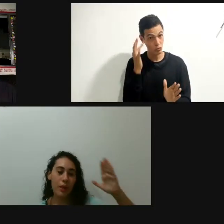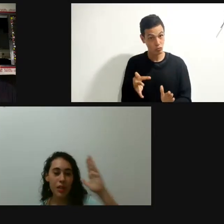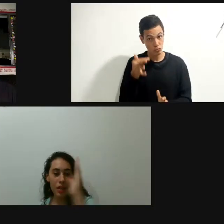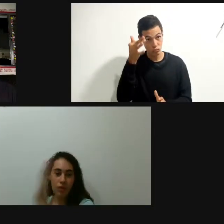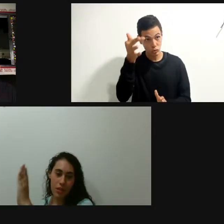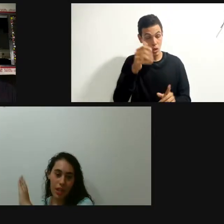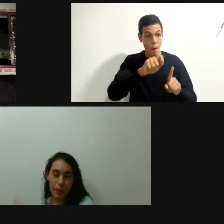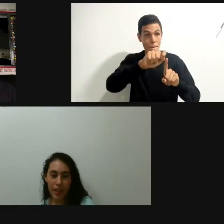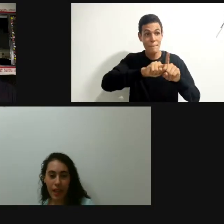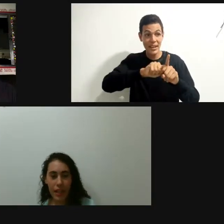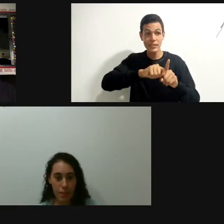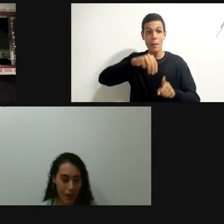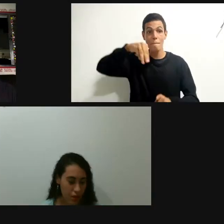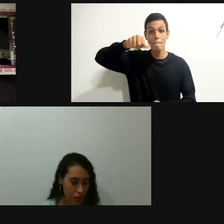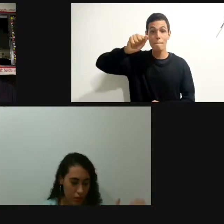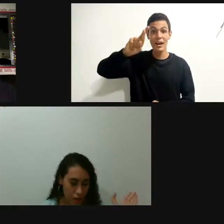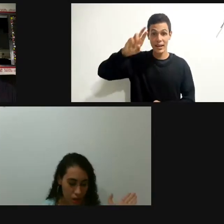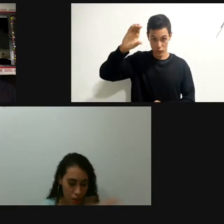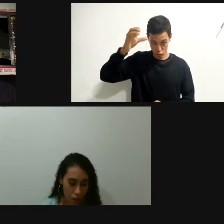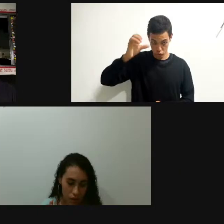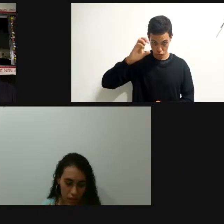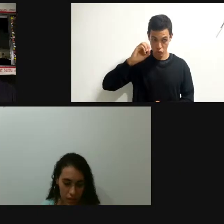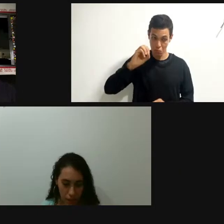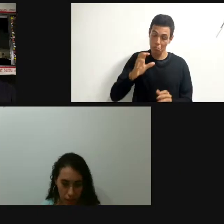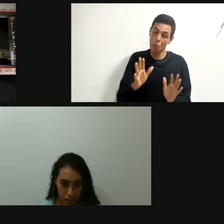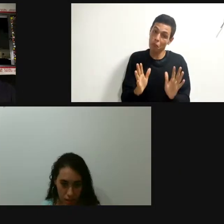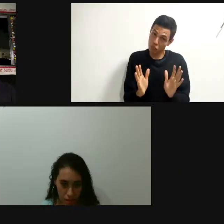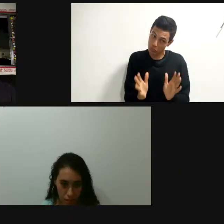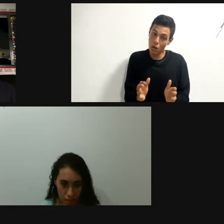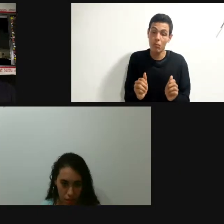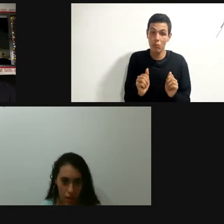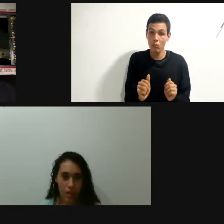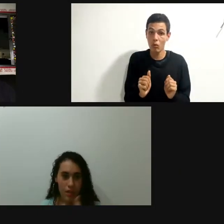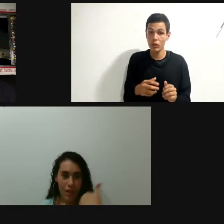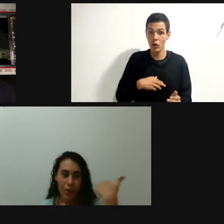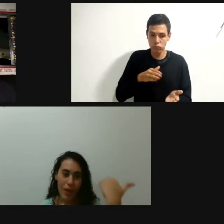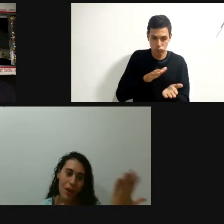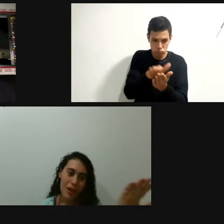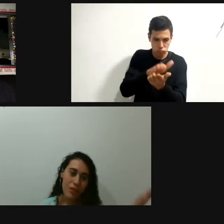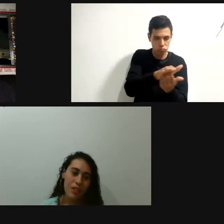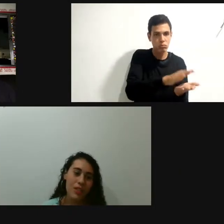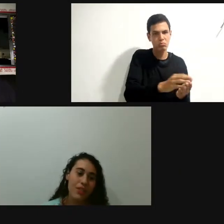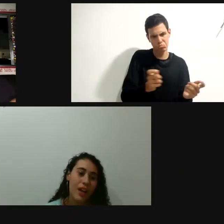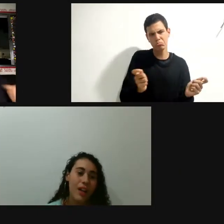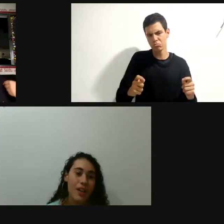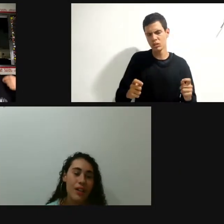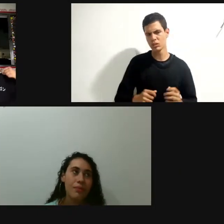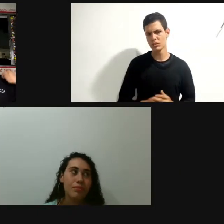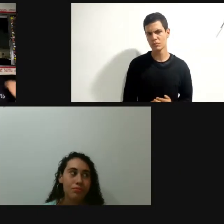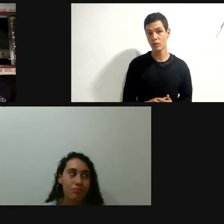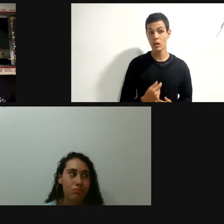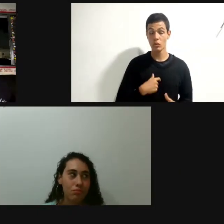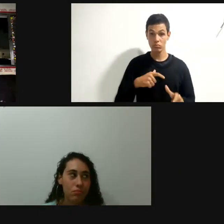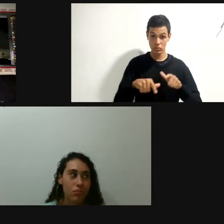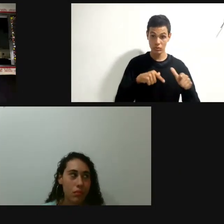estou terminando de trabalhar nas páginas nesse mês. Então, eu acho que